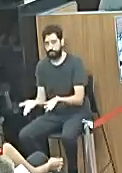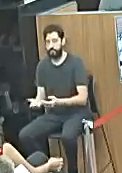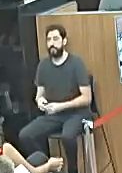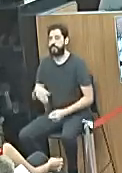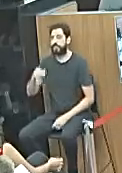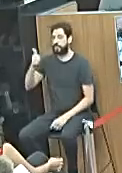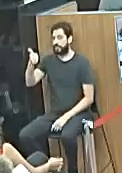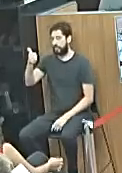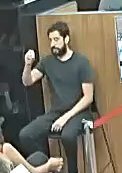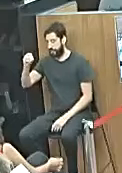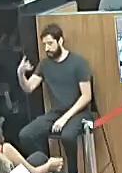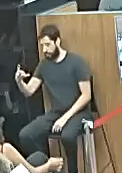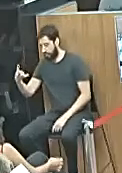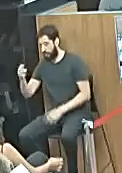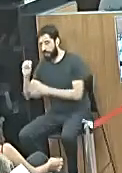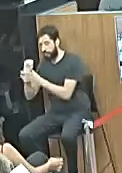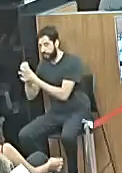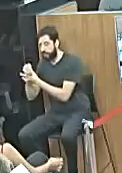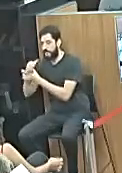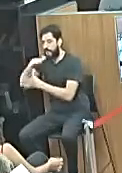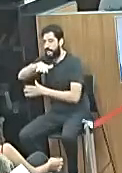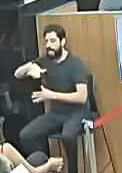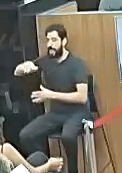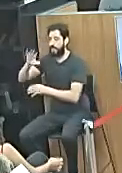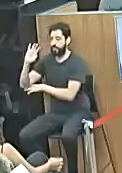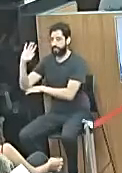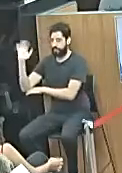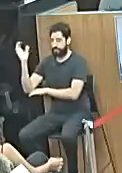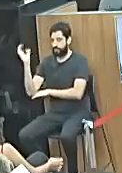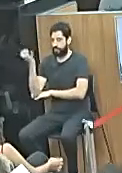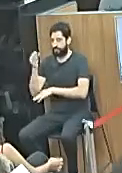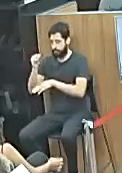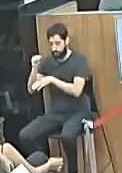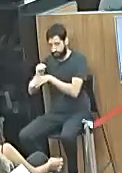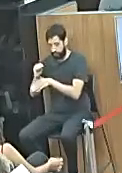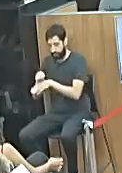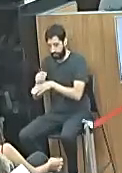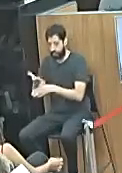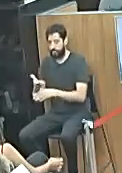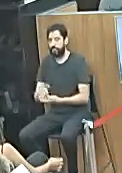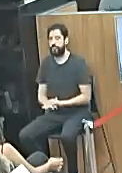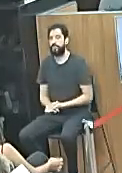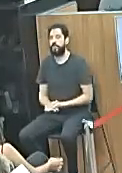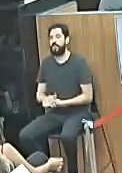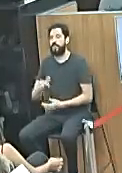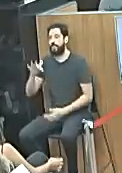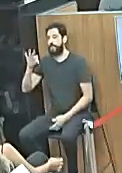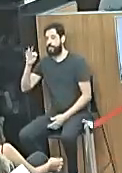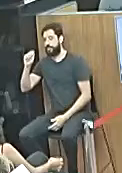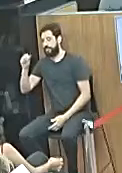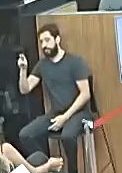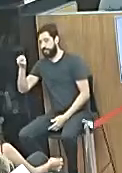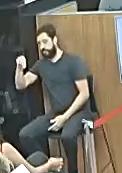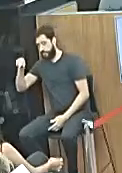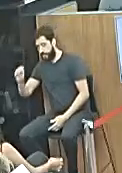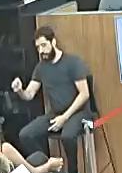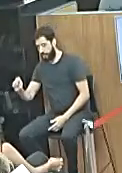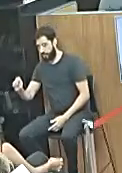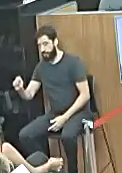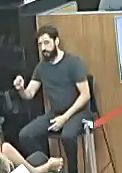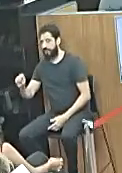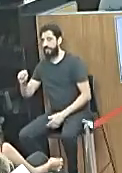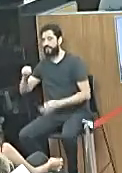proteção das áreas ambientalmente conservadas a fauna ea biodiversidade florestal